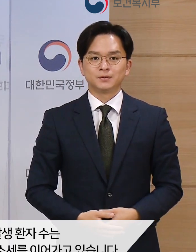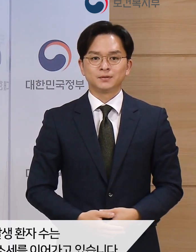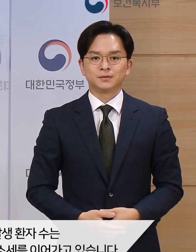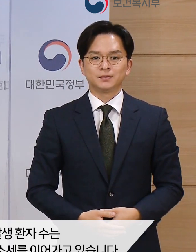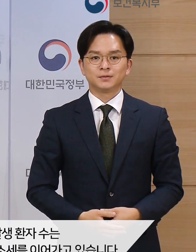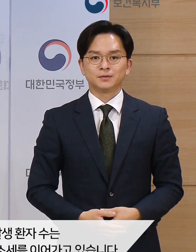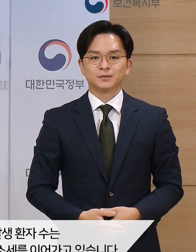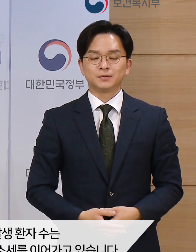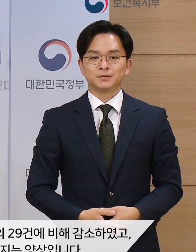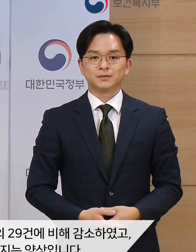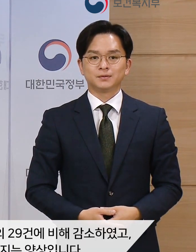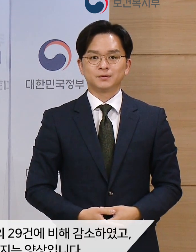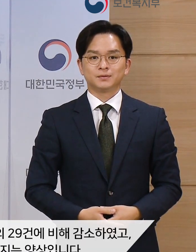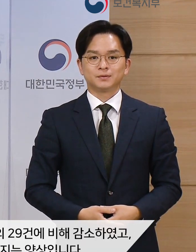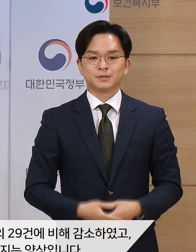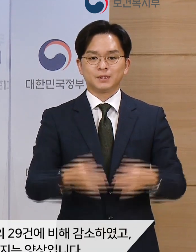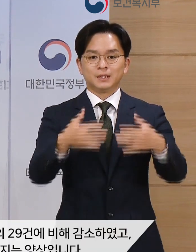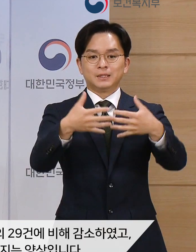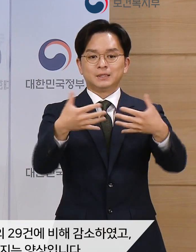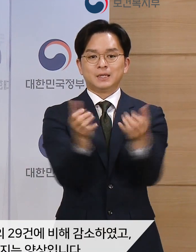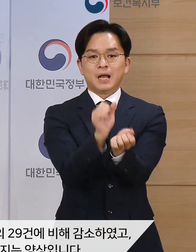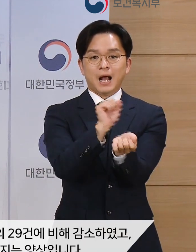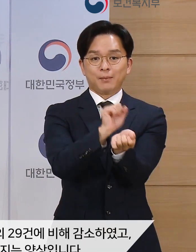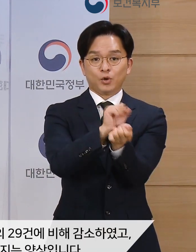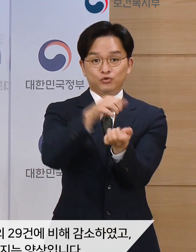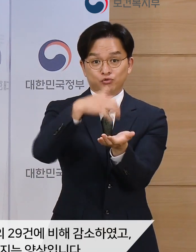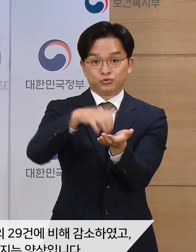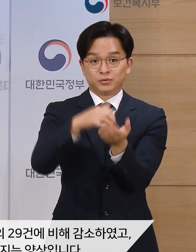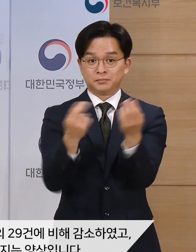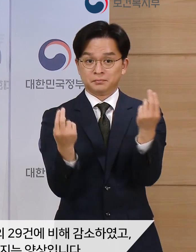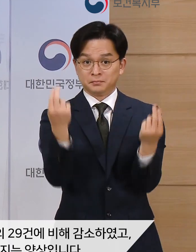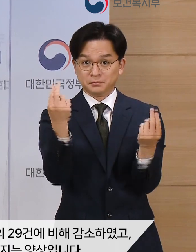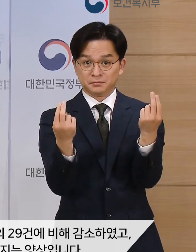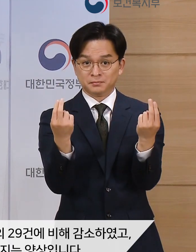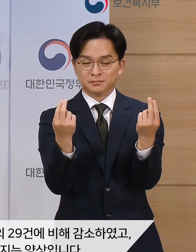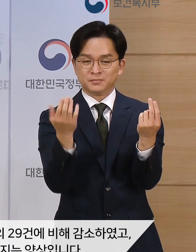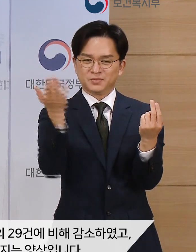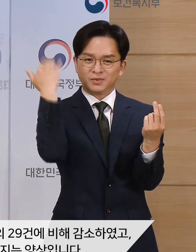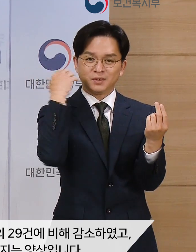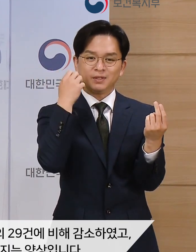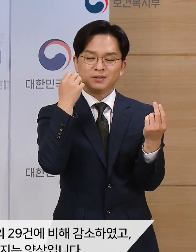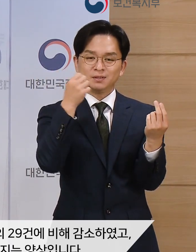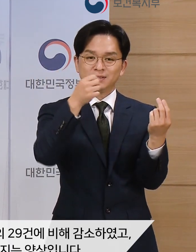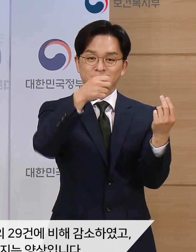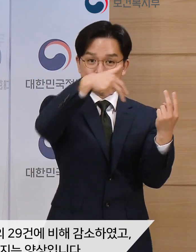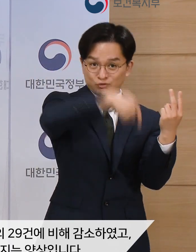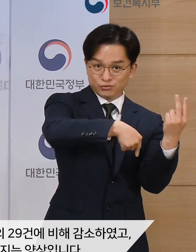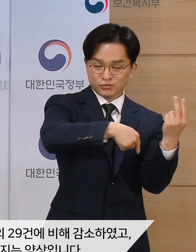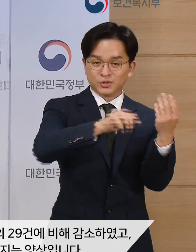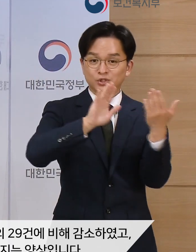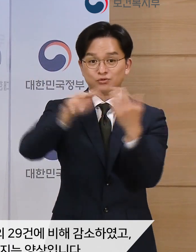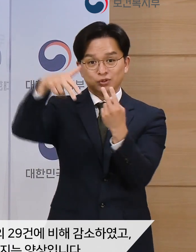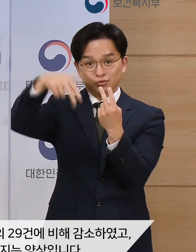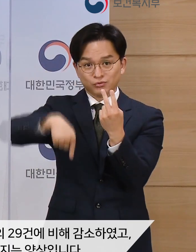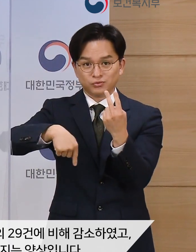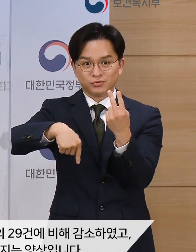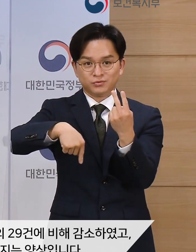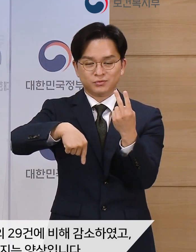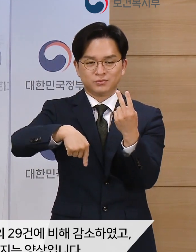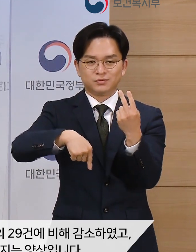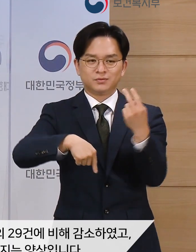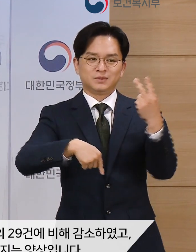있습니다. 새롭게 발생한 집단 감염의 건수도 24건으로 직전